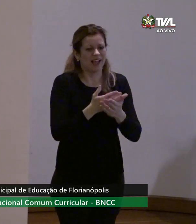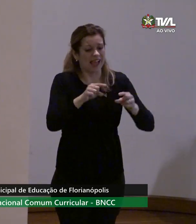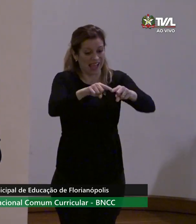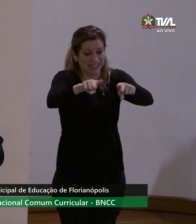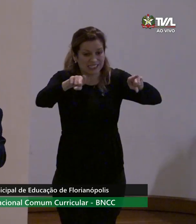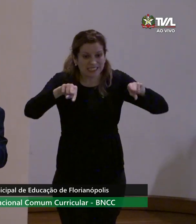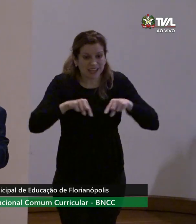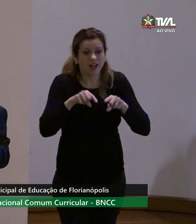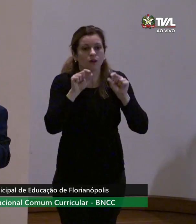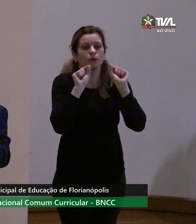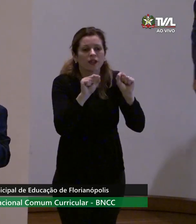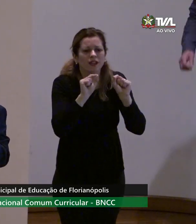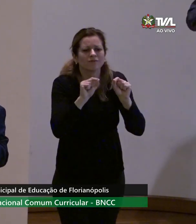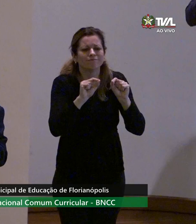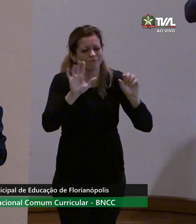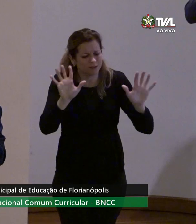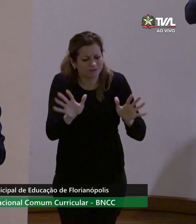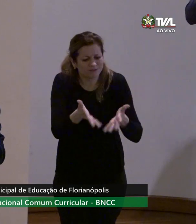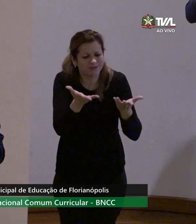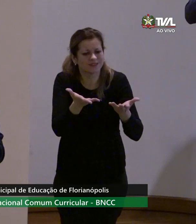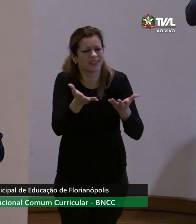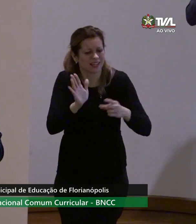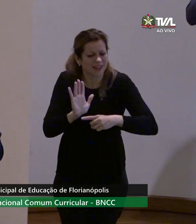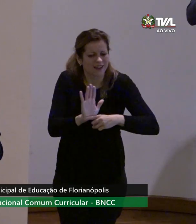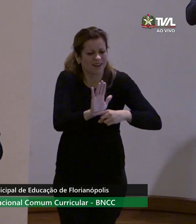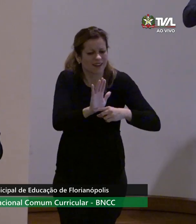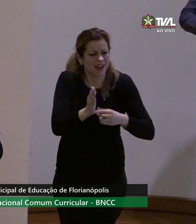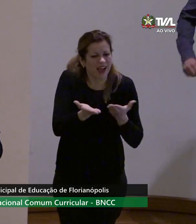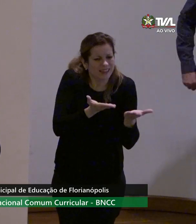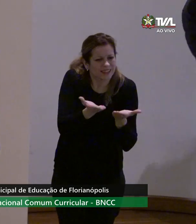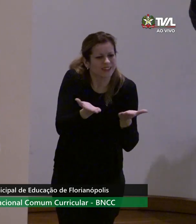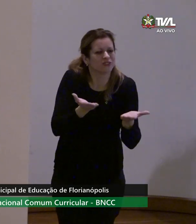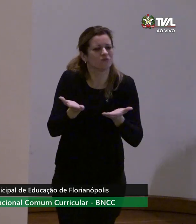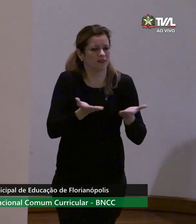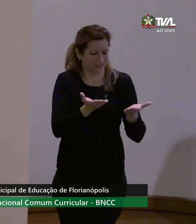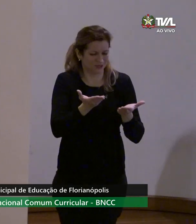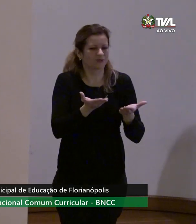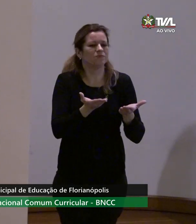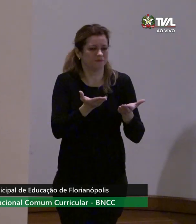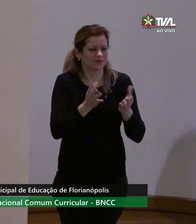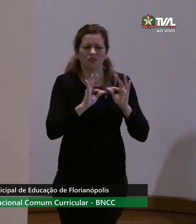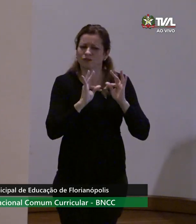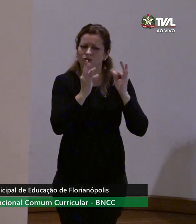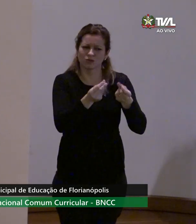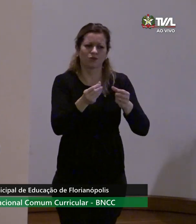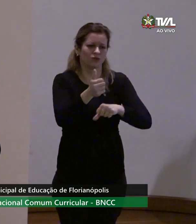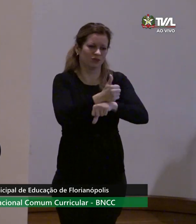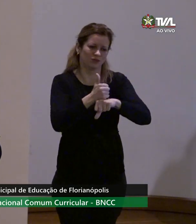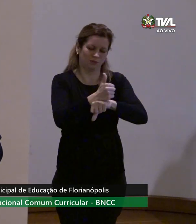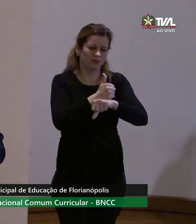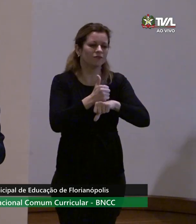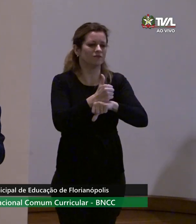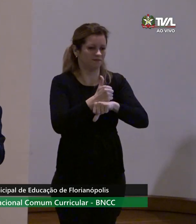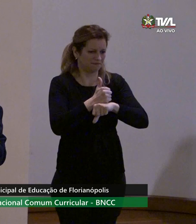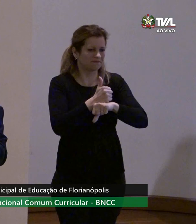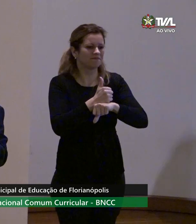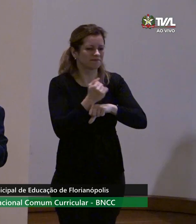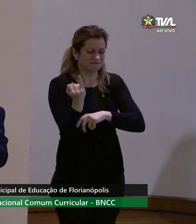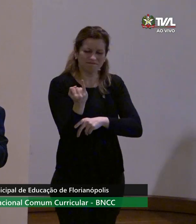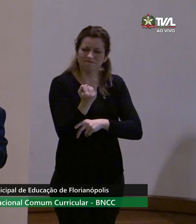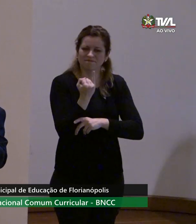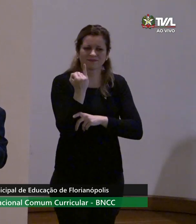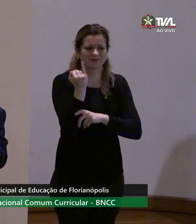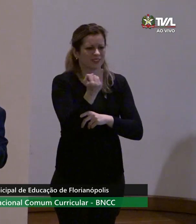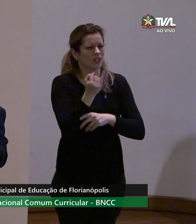atendimento são os nossos professores nossos auxiliares de sala por exemplo nós estamos vivendo uma